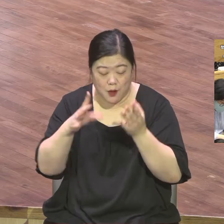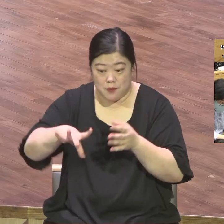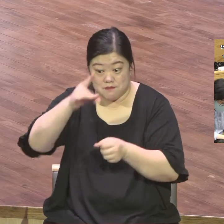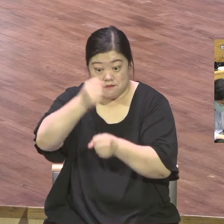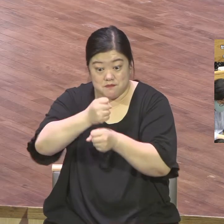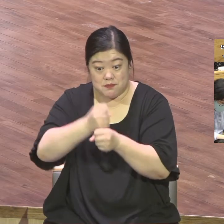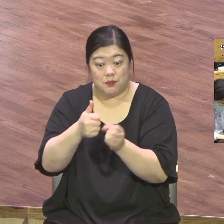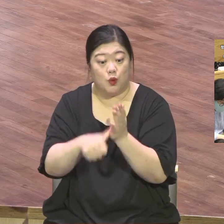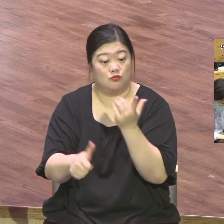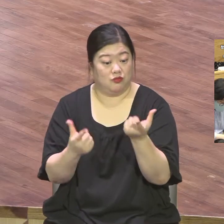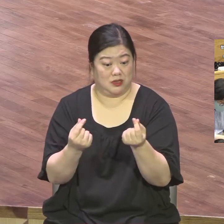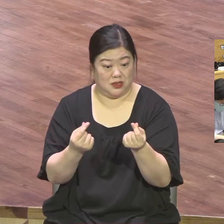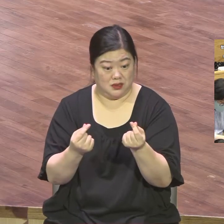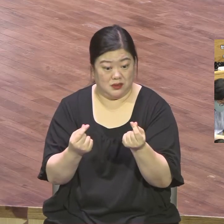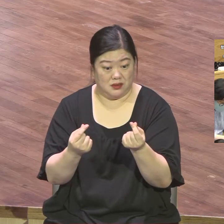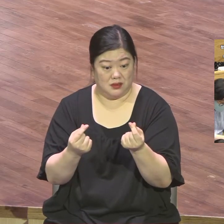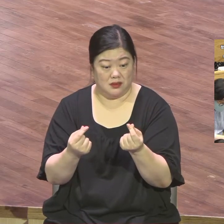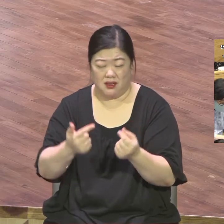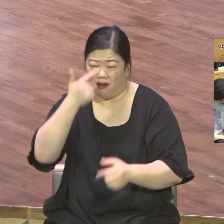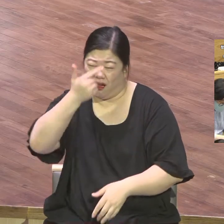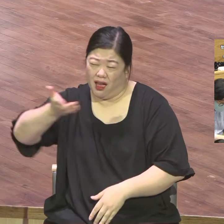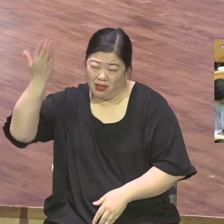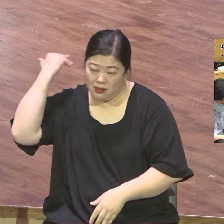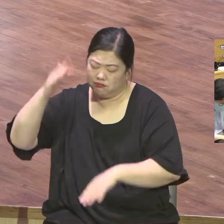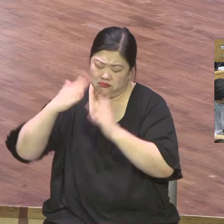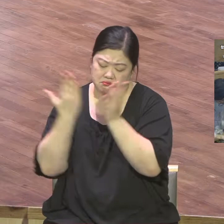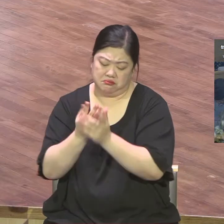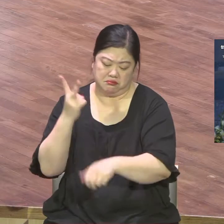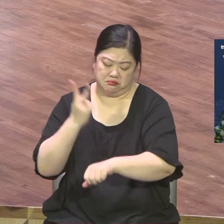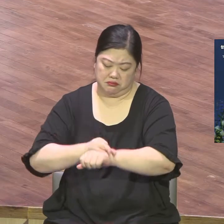과거를 묻지 마세요. 새로운 피조물. 새로운 피조물.